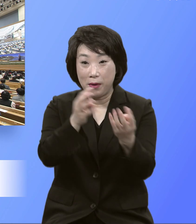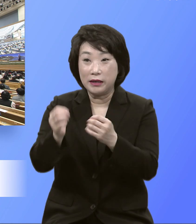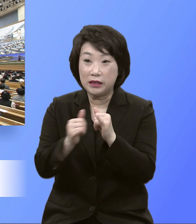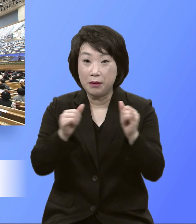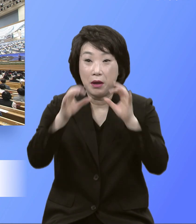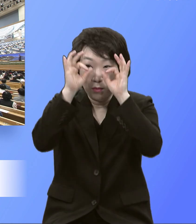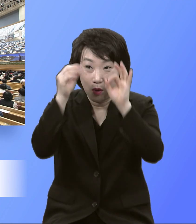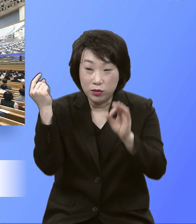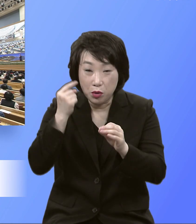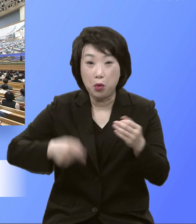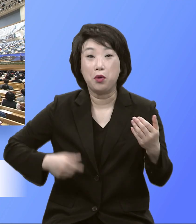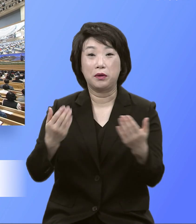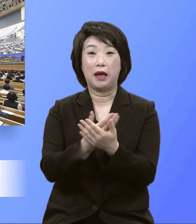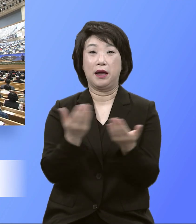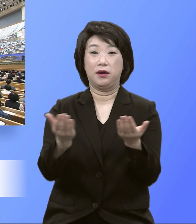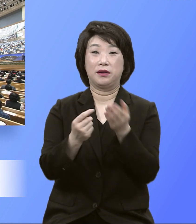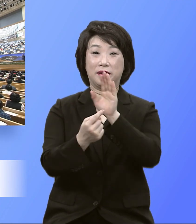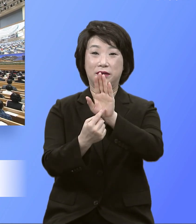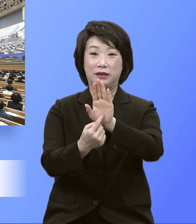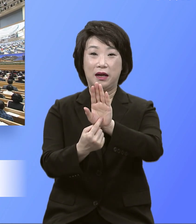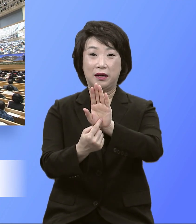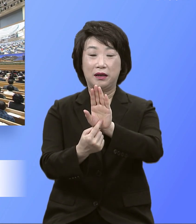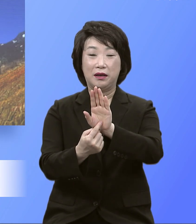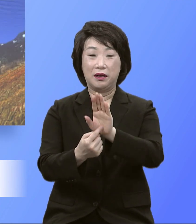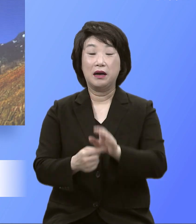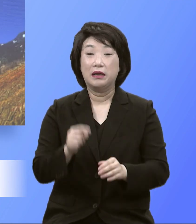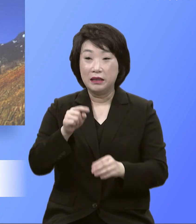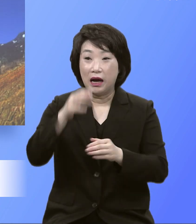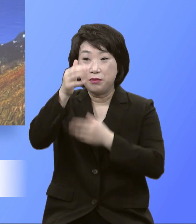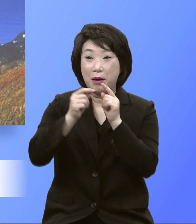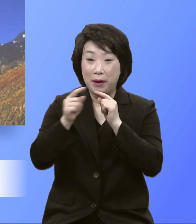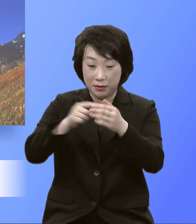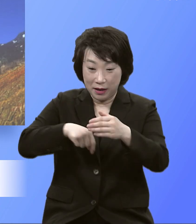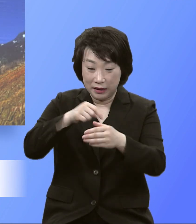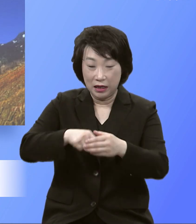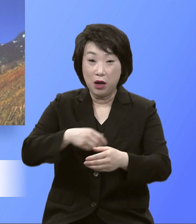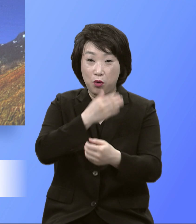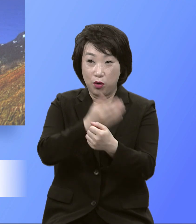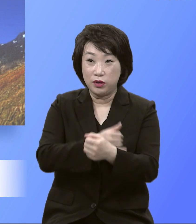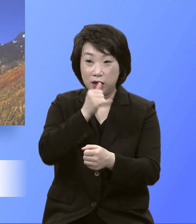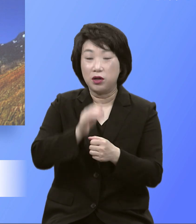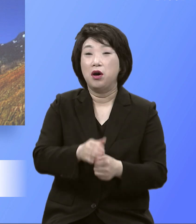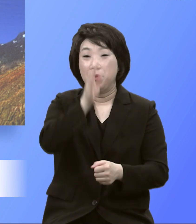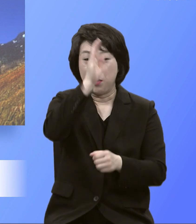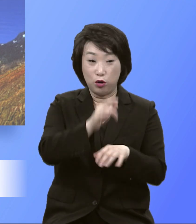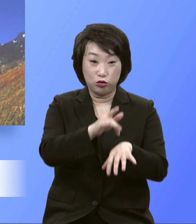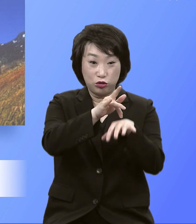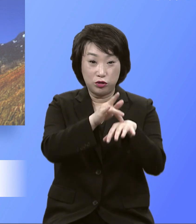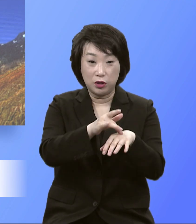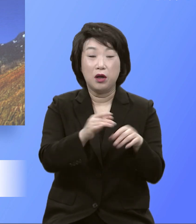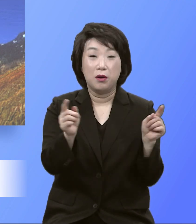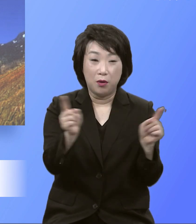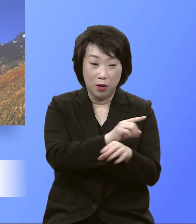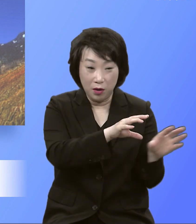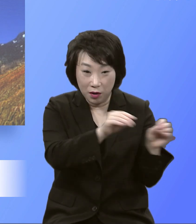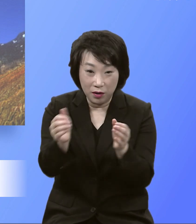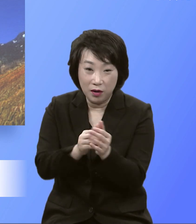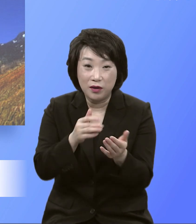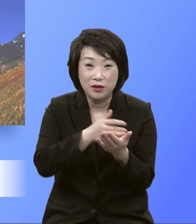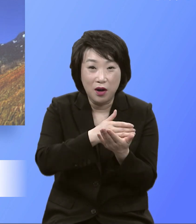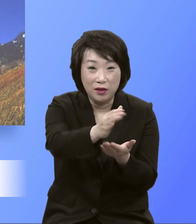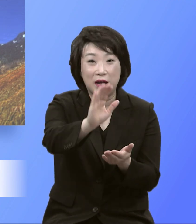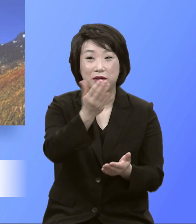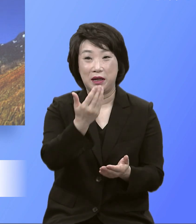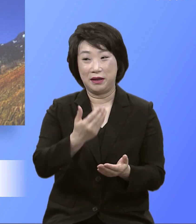듣고 회개의 역사가 일어난다는 것. 그 말씀에는 권세가 있어 질병과 귀신이 치료받고 떠나간다는